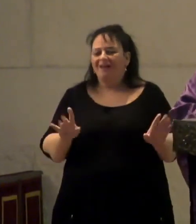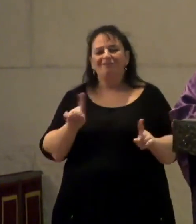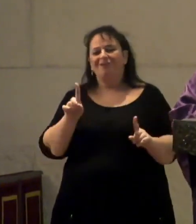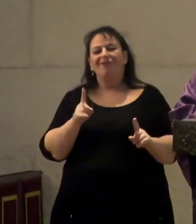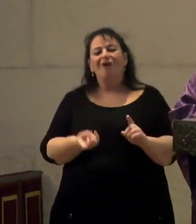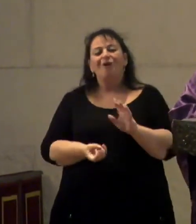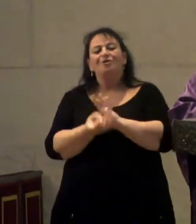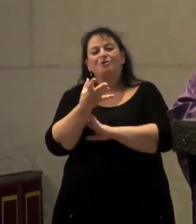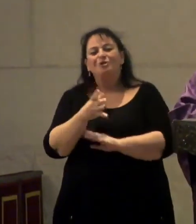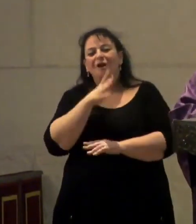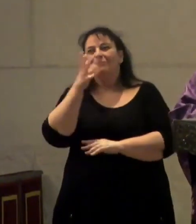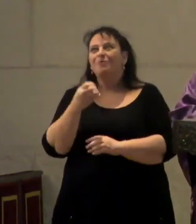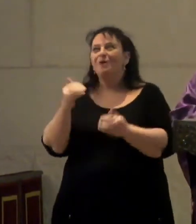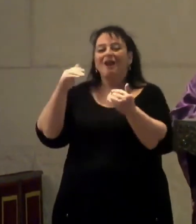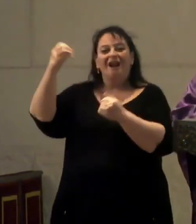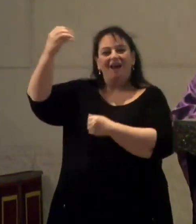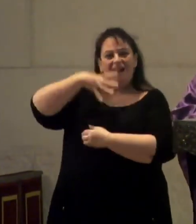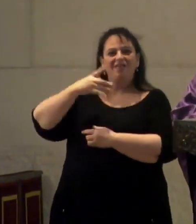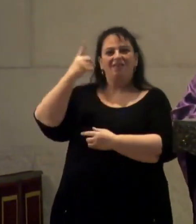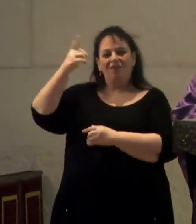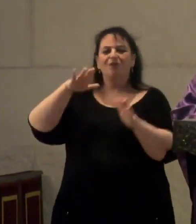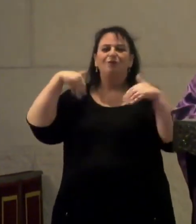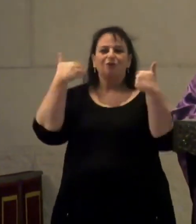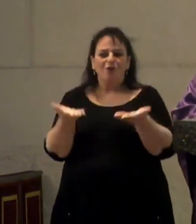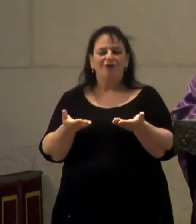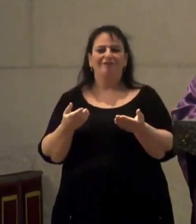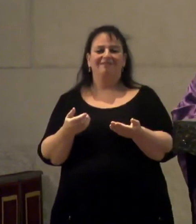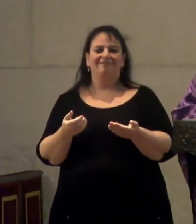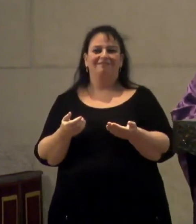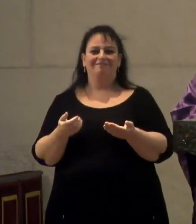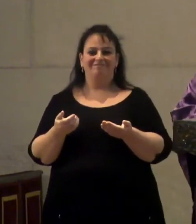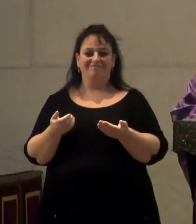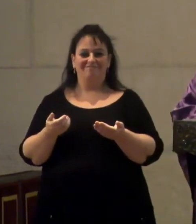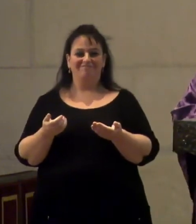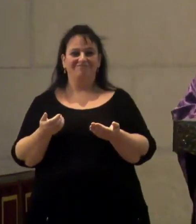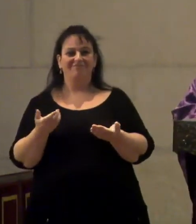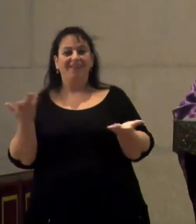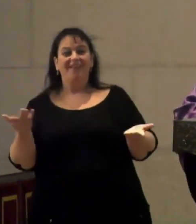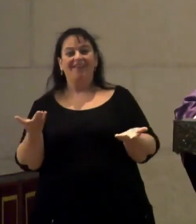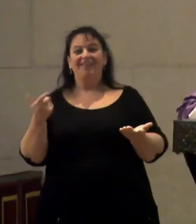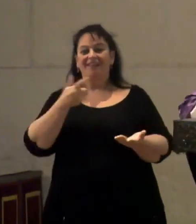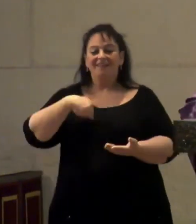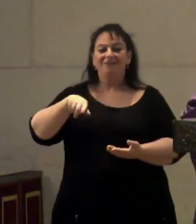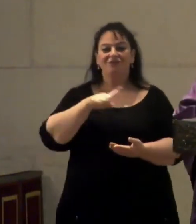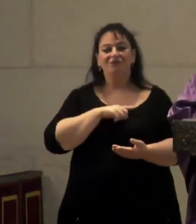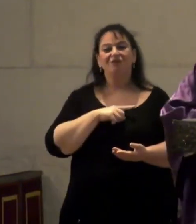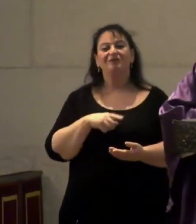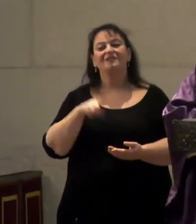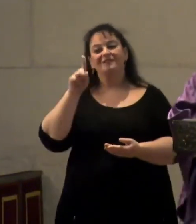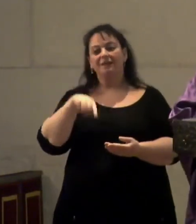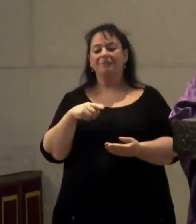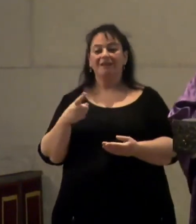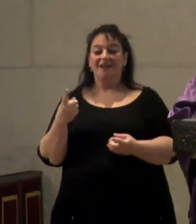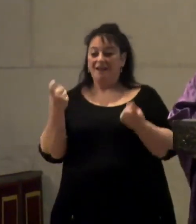de la gracia de Dios. Es un regalo, es un don. De ahí que nosotros también, unos y otros,